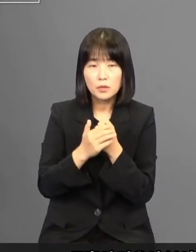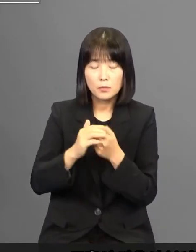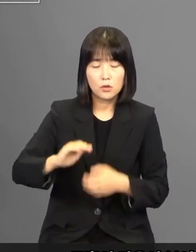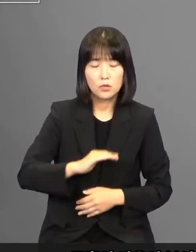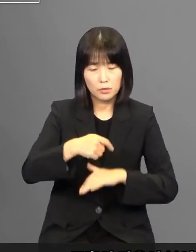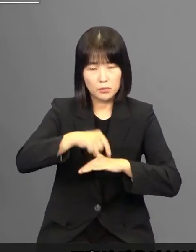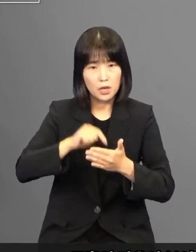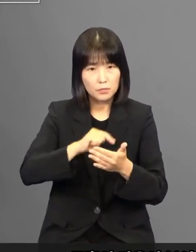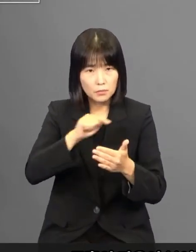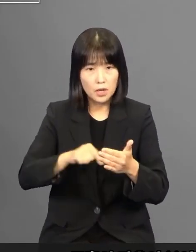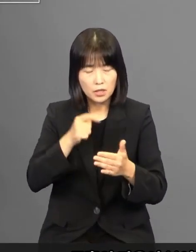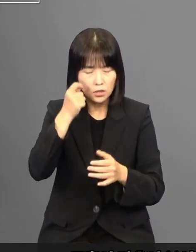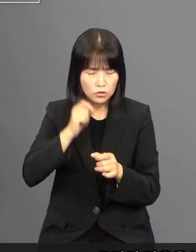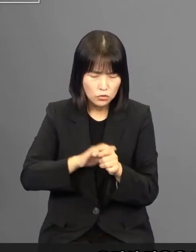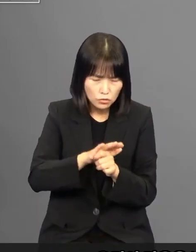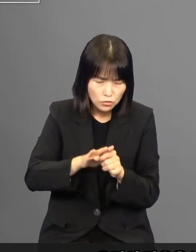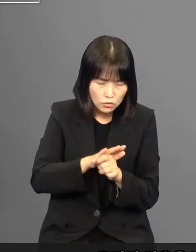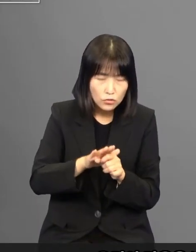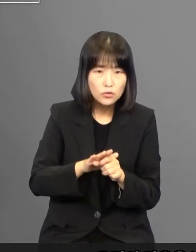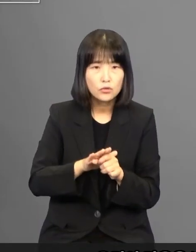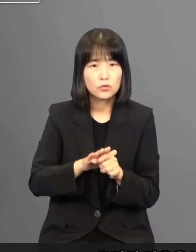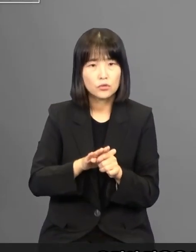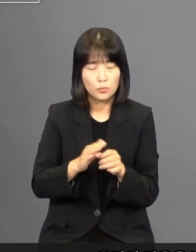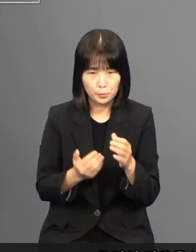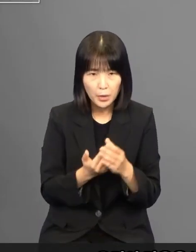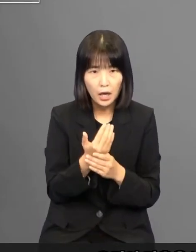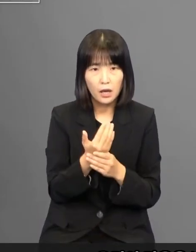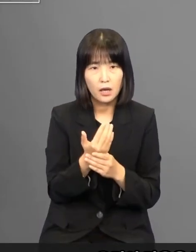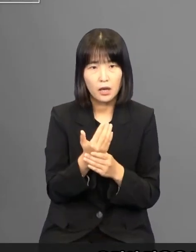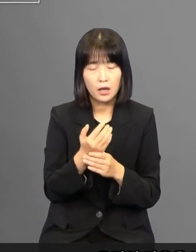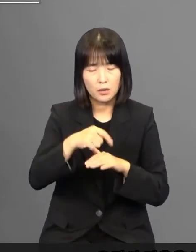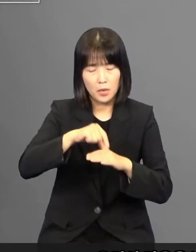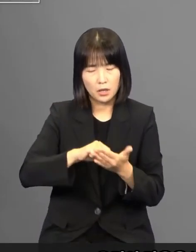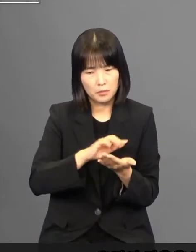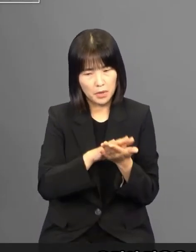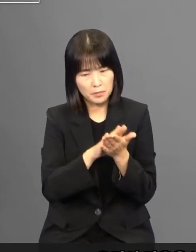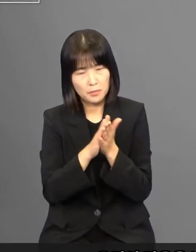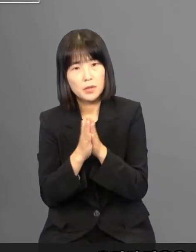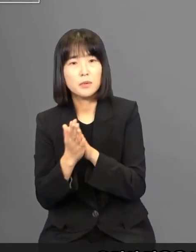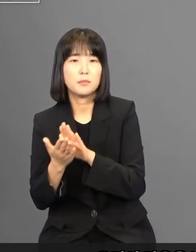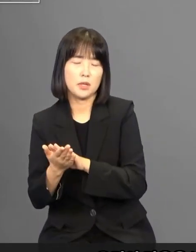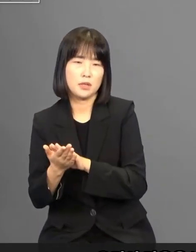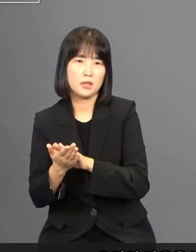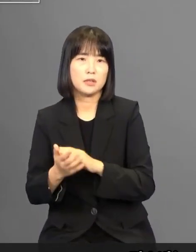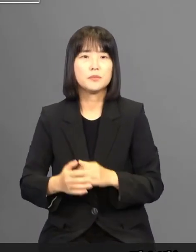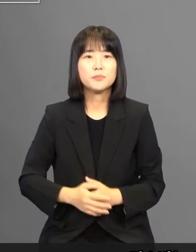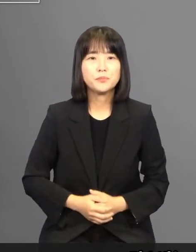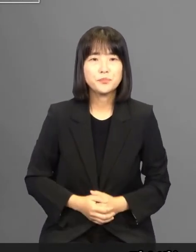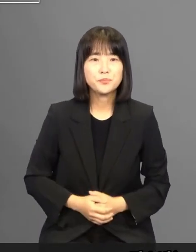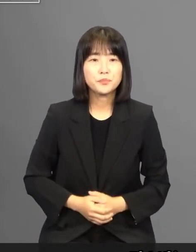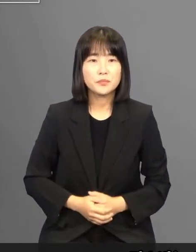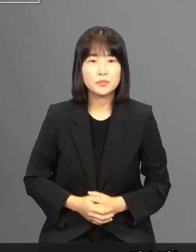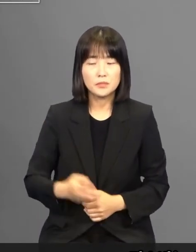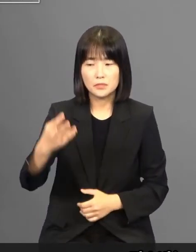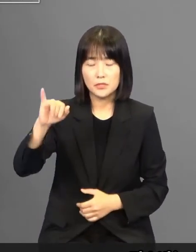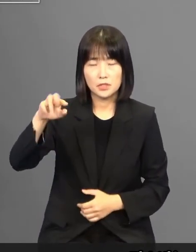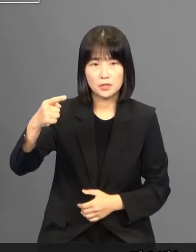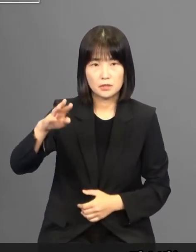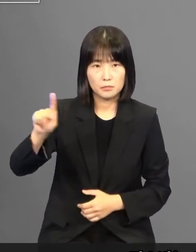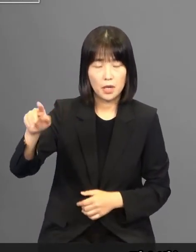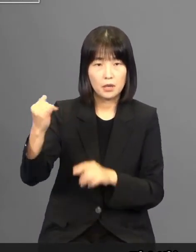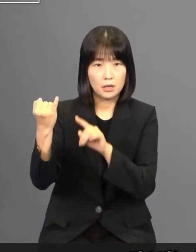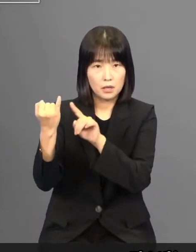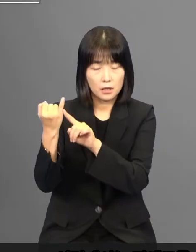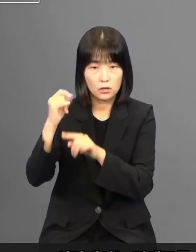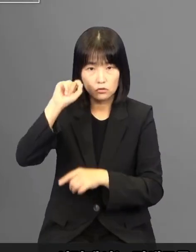부어지고 십자가로 향할 수 있도록 우리의 마음을 바꿔 주신다고 하는 거예요. 리스바는 6개월 동안